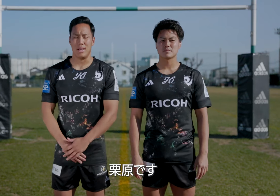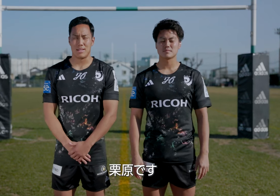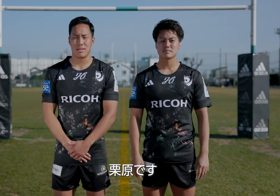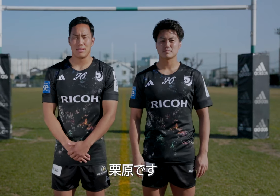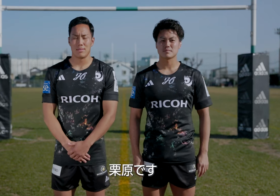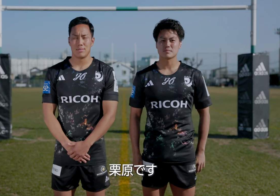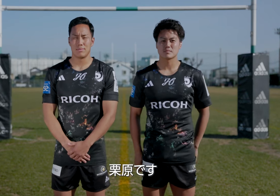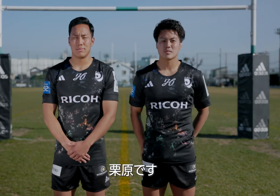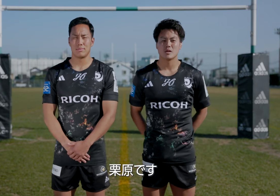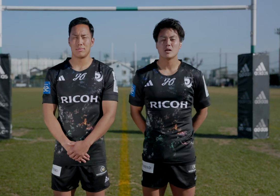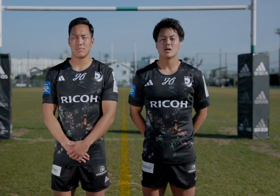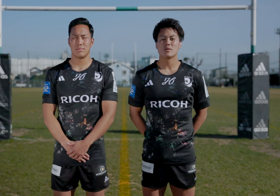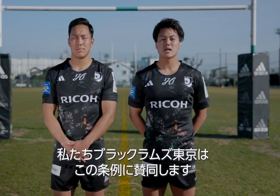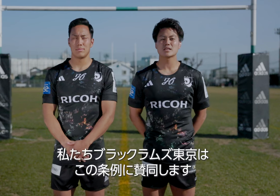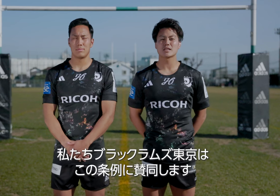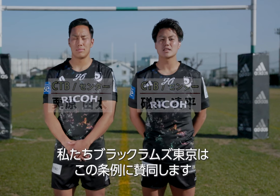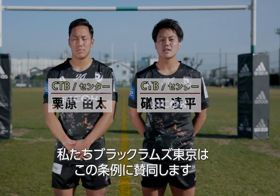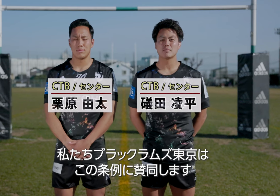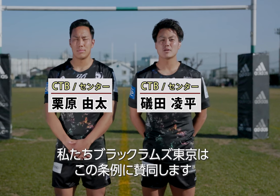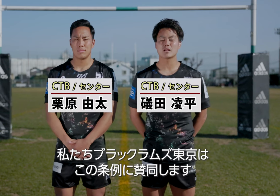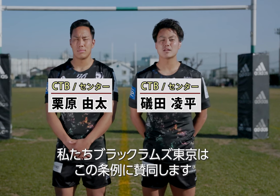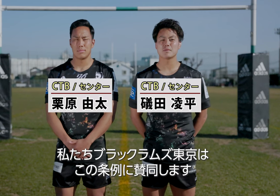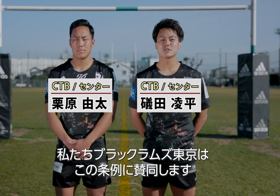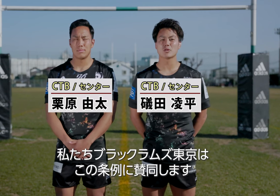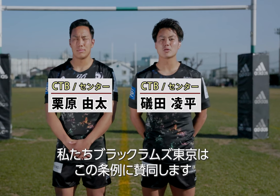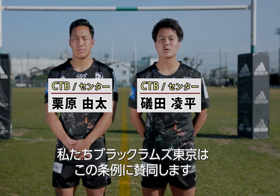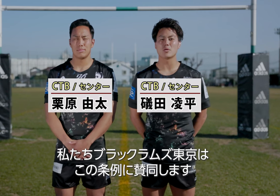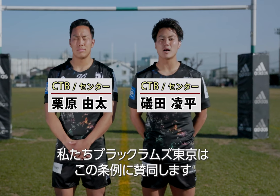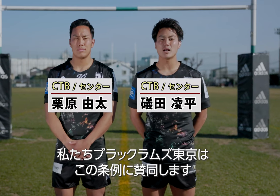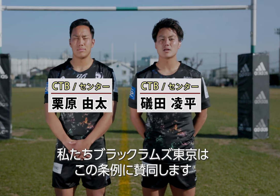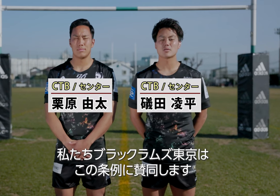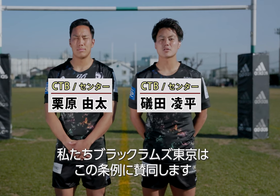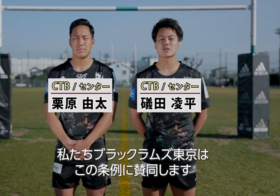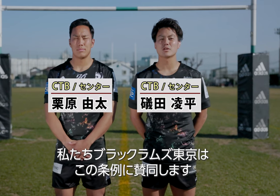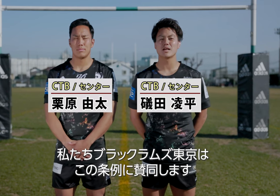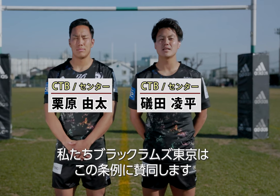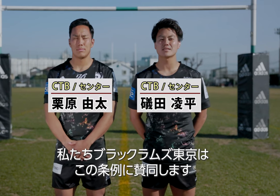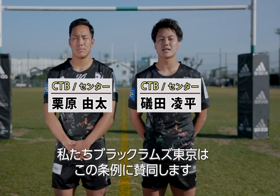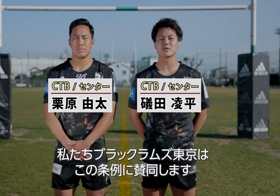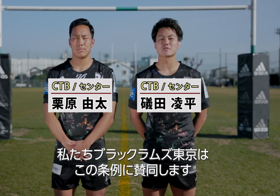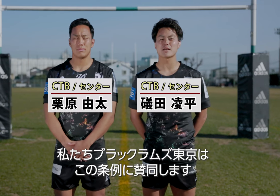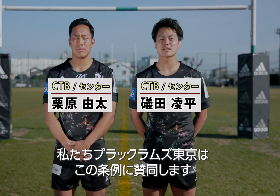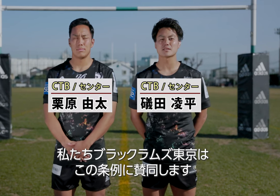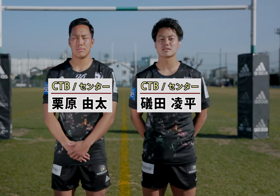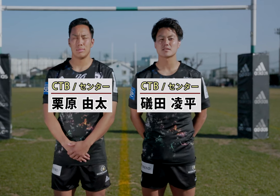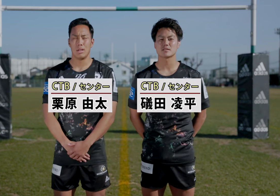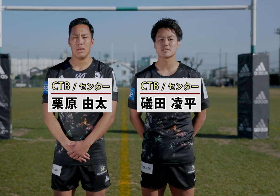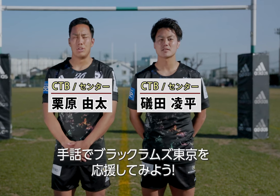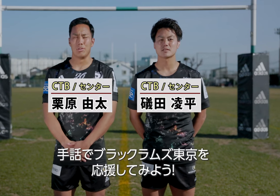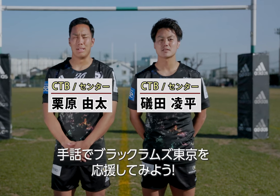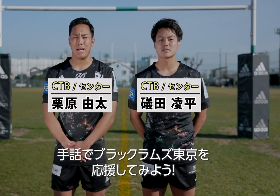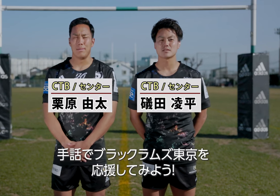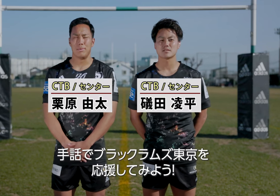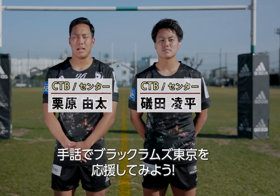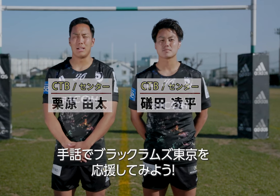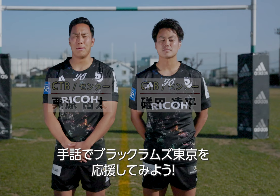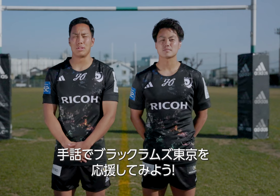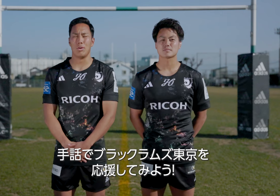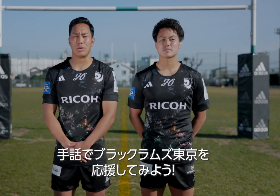です。私たちブラックラムズ東京はこの条例に賛同します。 手話でブラックラムズ東京